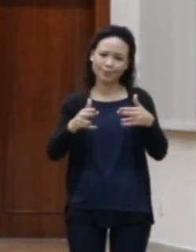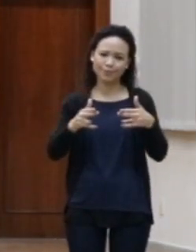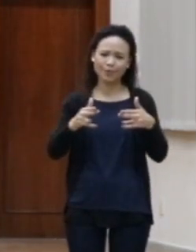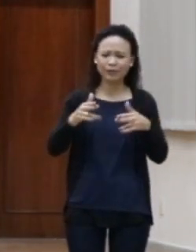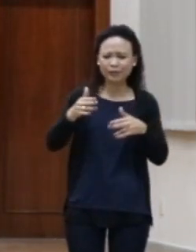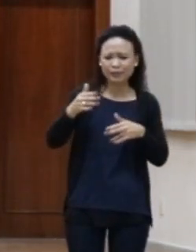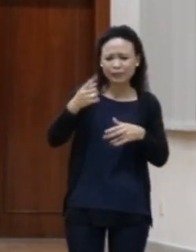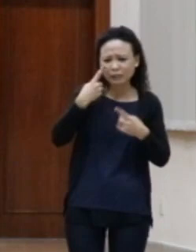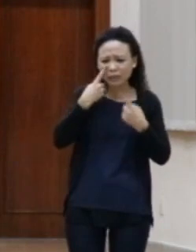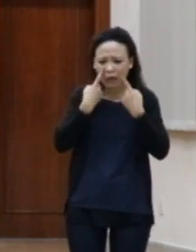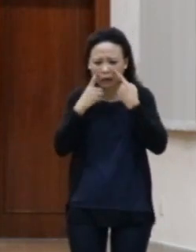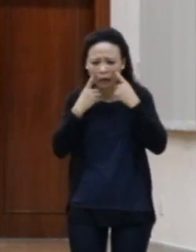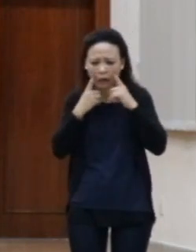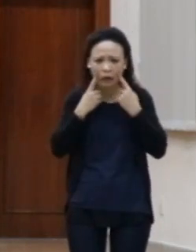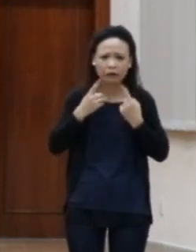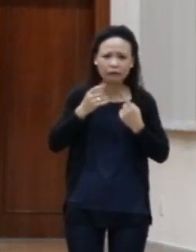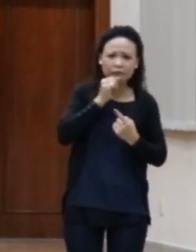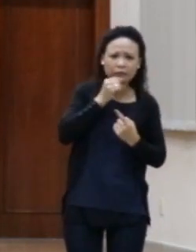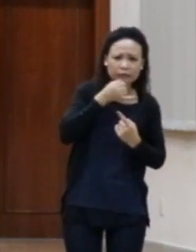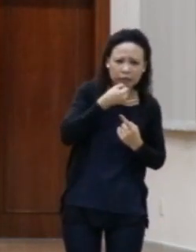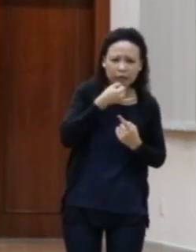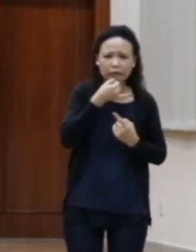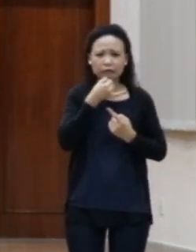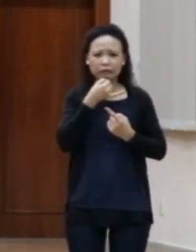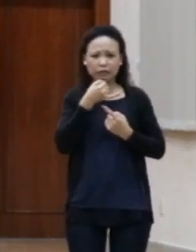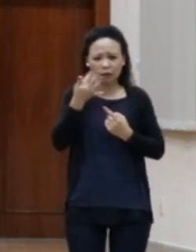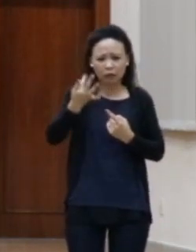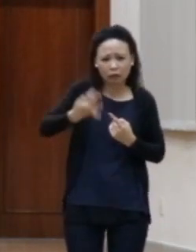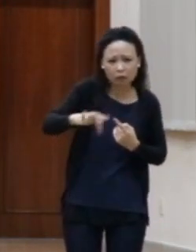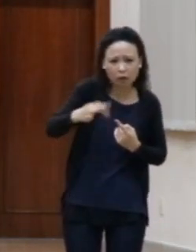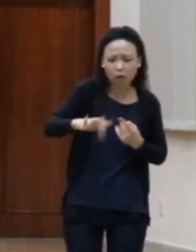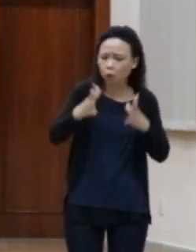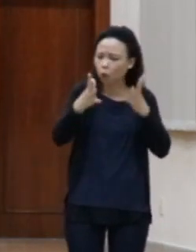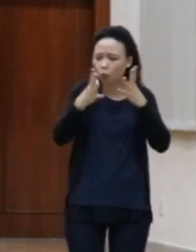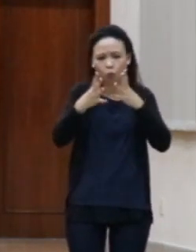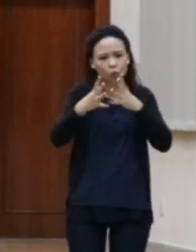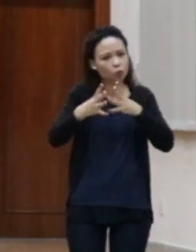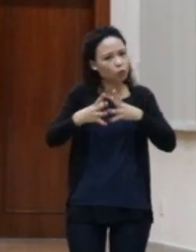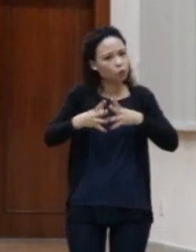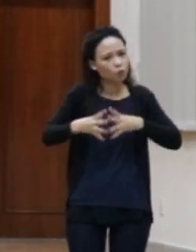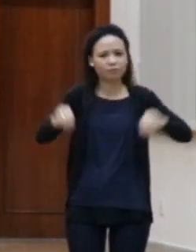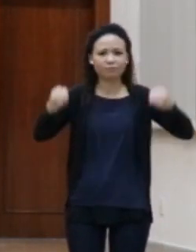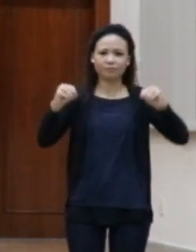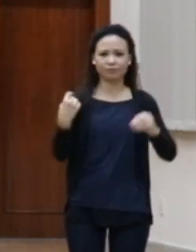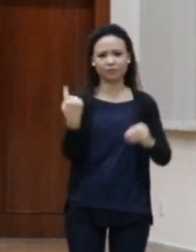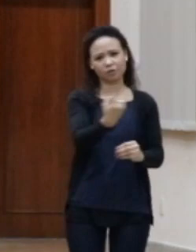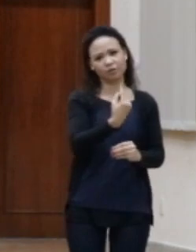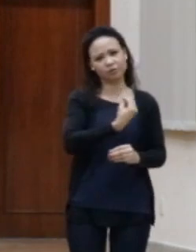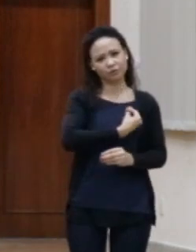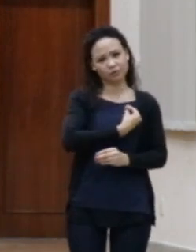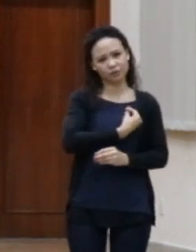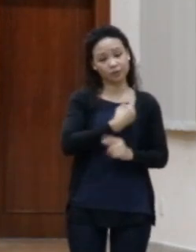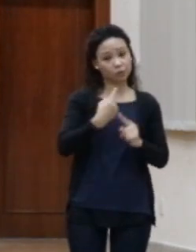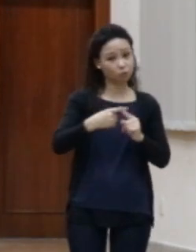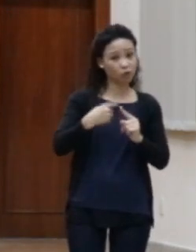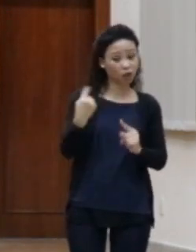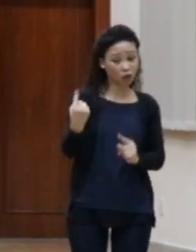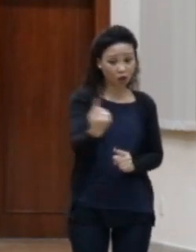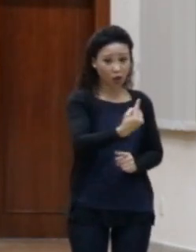dor, nem sofrimento, pois a antiga ordem já passou. Pois os nossos